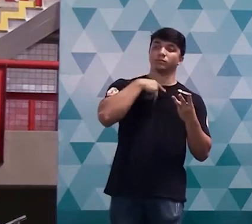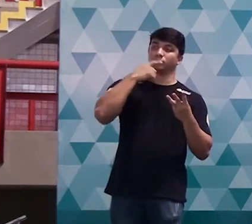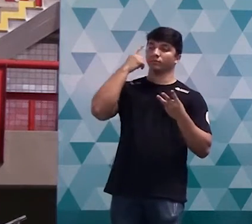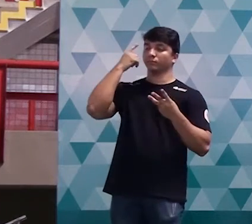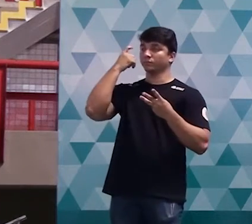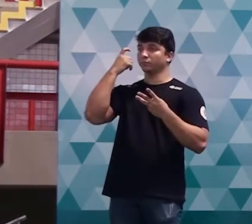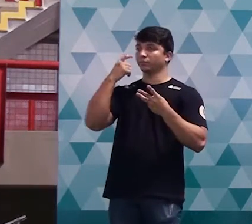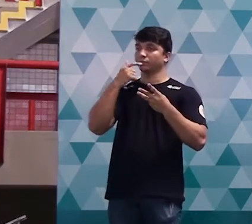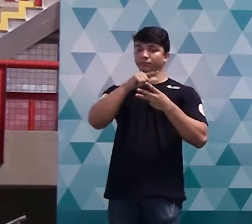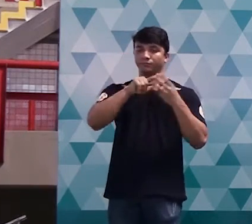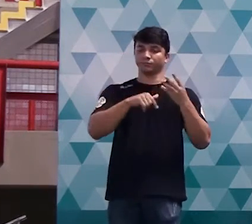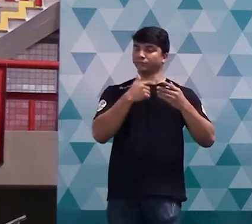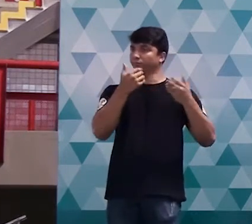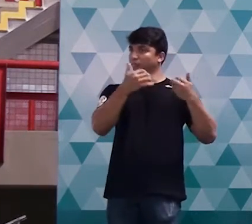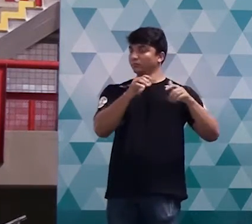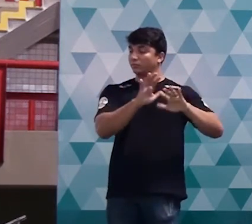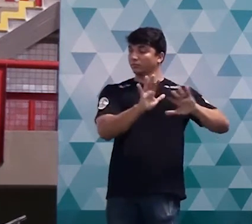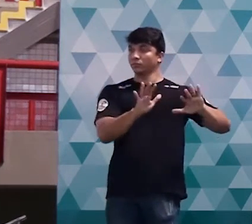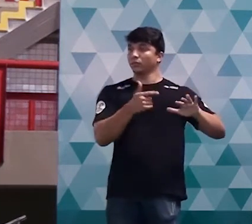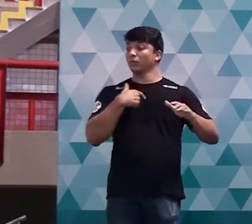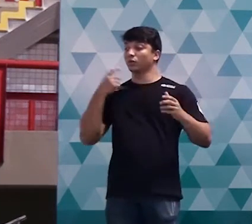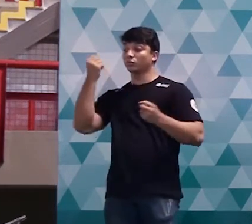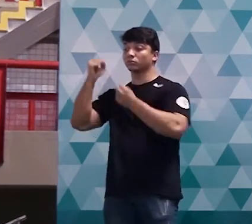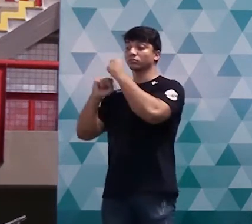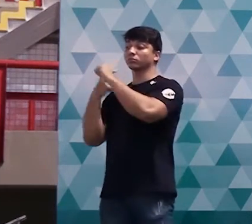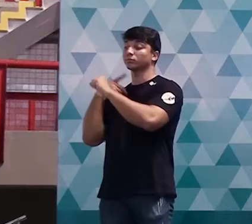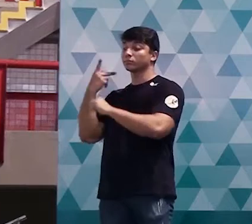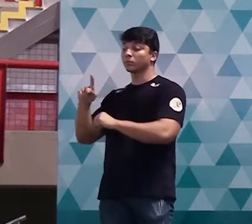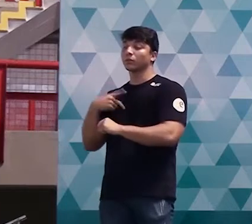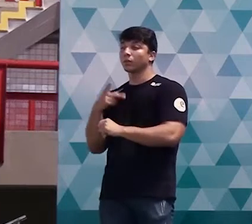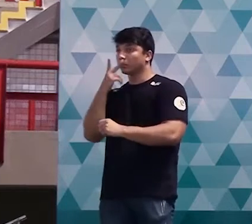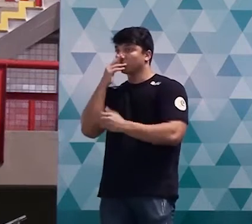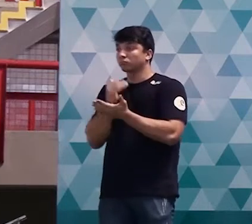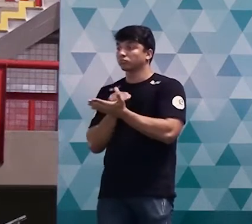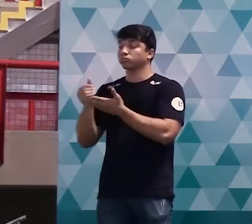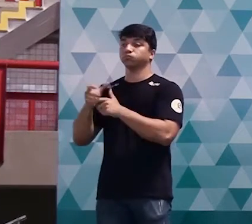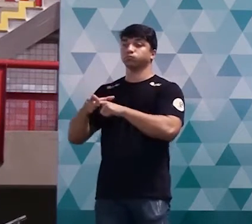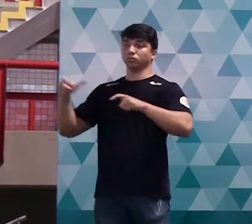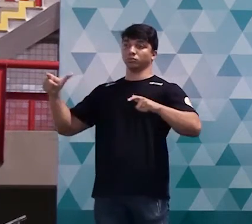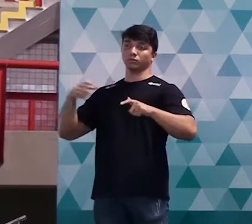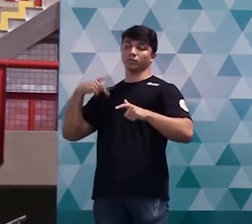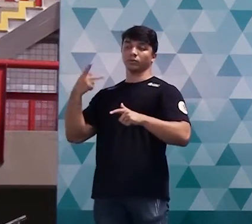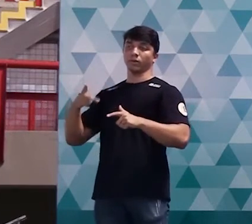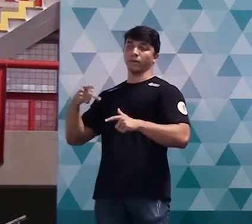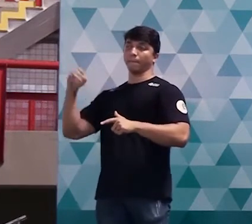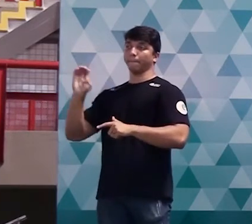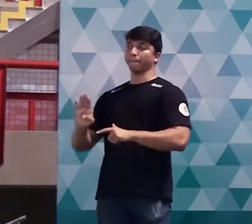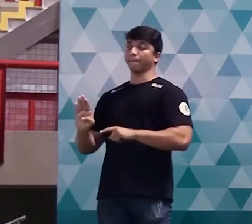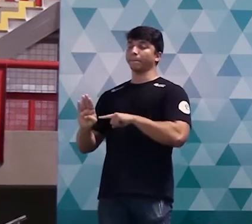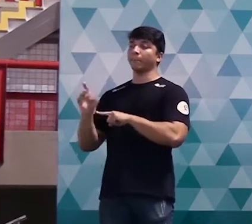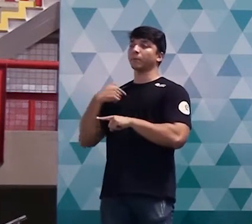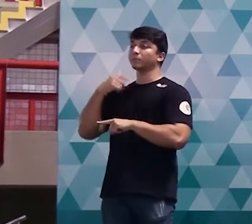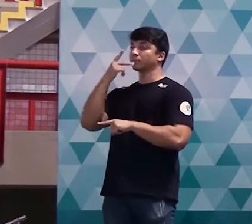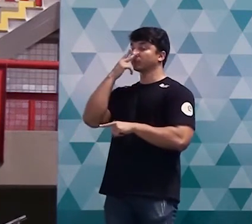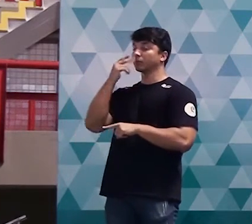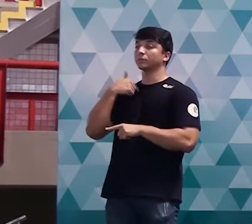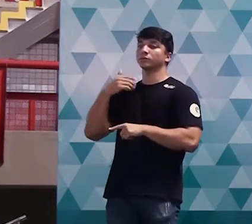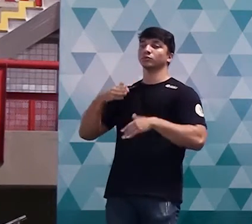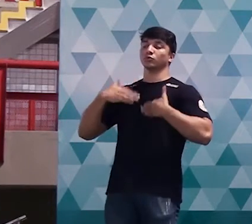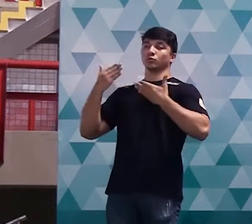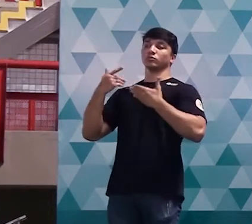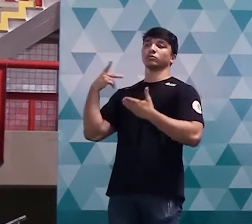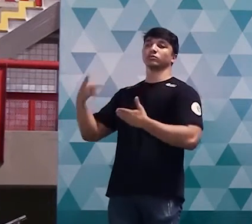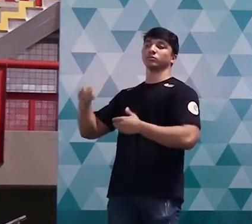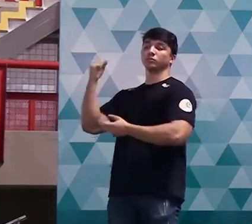revolução industrial. A gente está num surto de industrialização, que eu prefiro muito mais chamar de susto